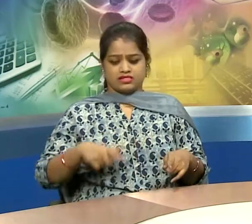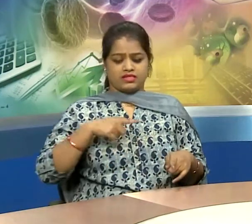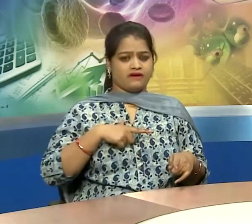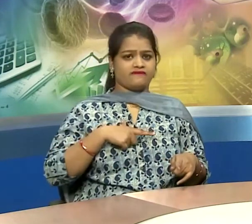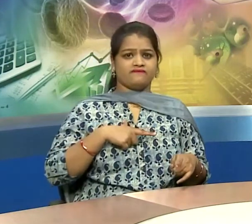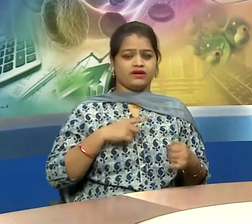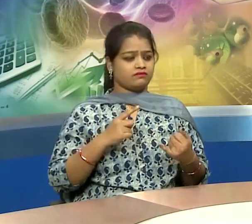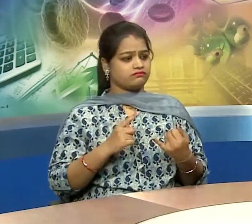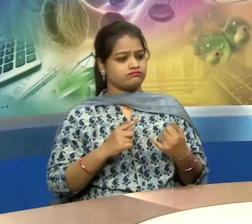अपनी परंपरा,